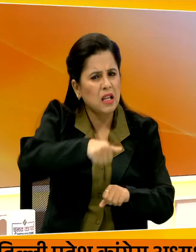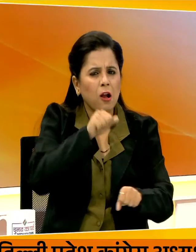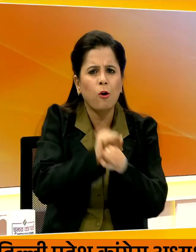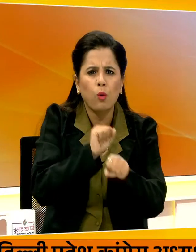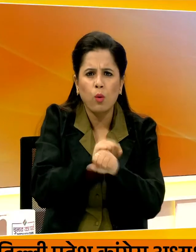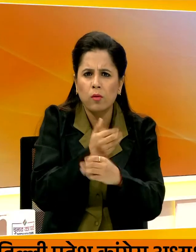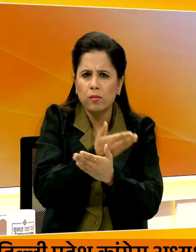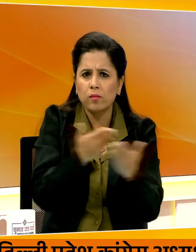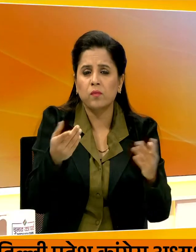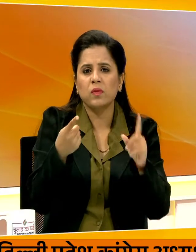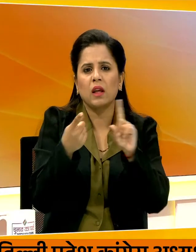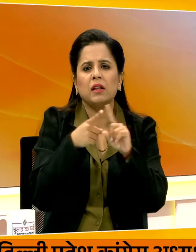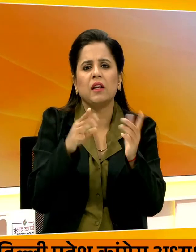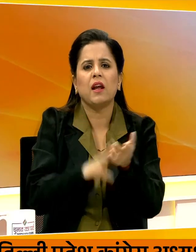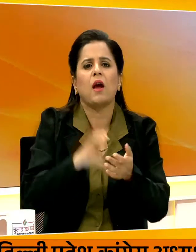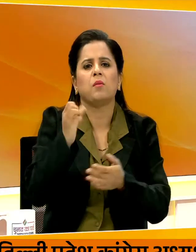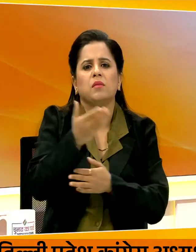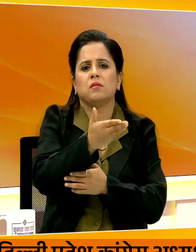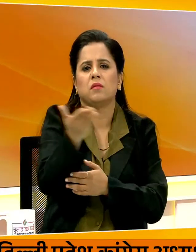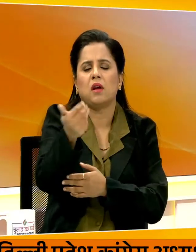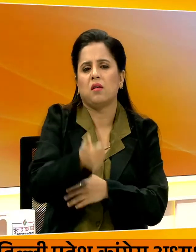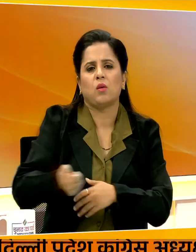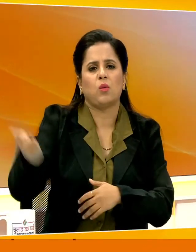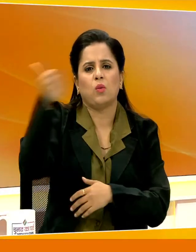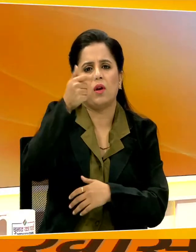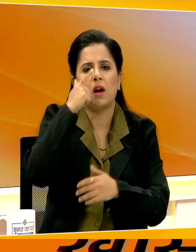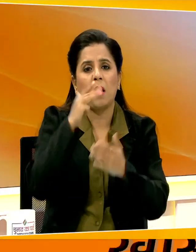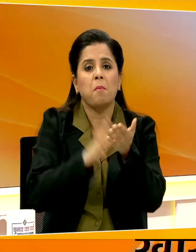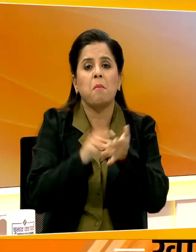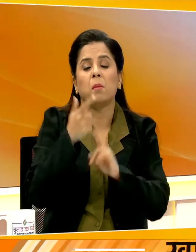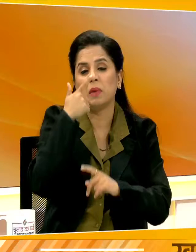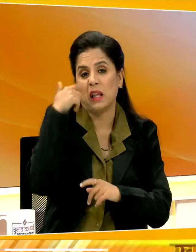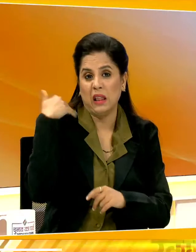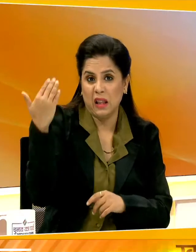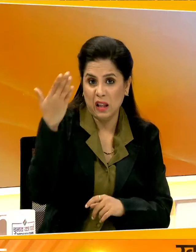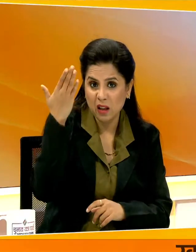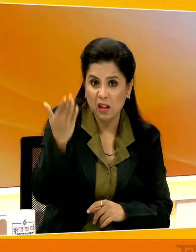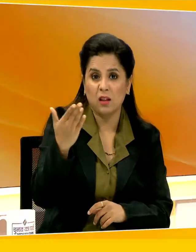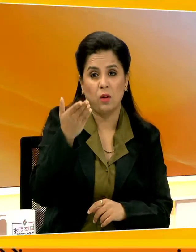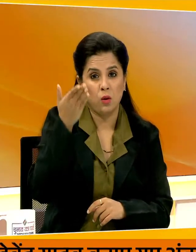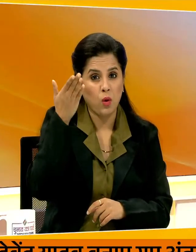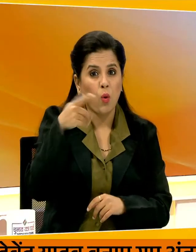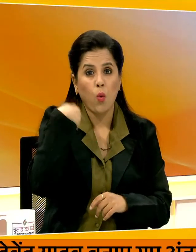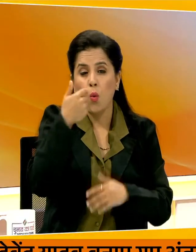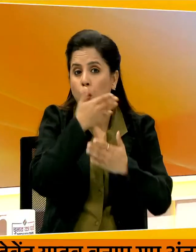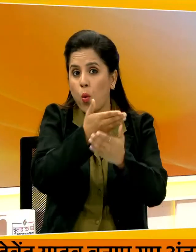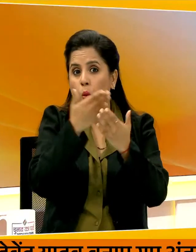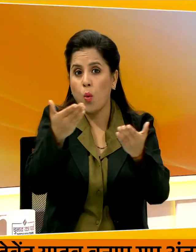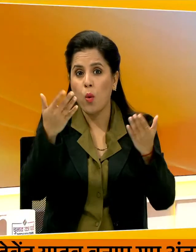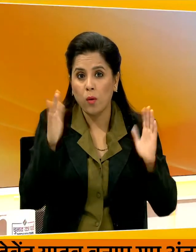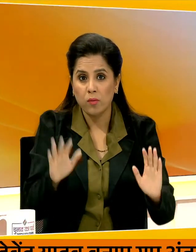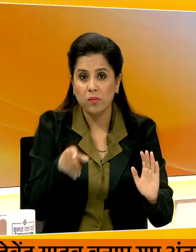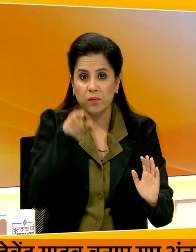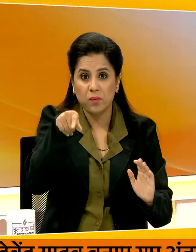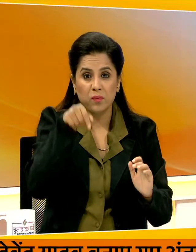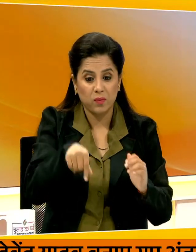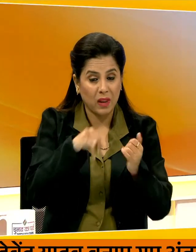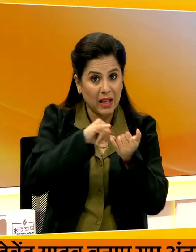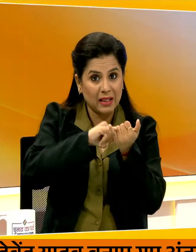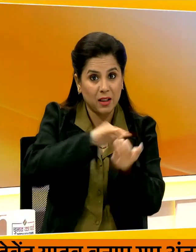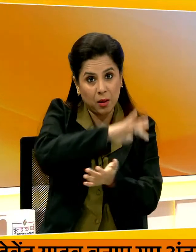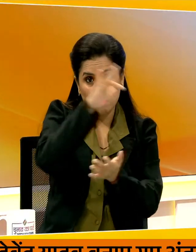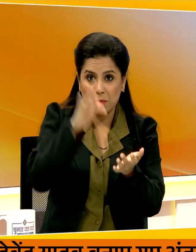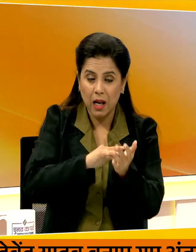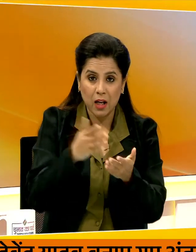ये तृणमूल कांग्रेस के नेताओं ने। ममता दीदी, जिन्होंने संदेश खाली